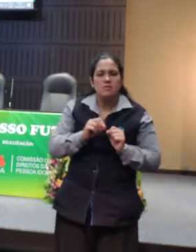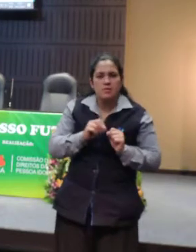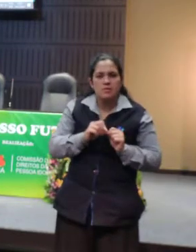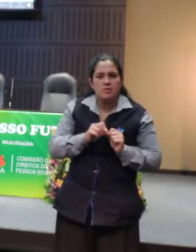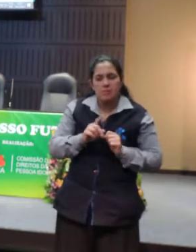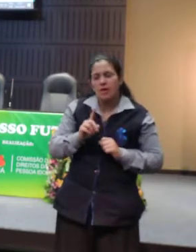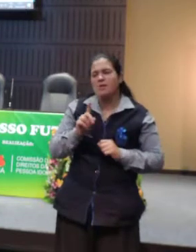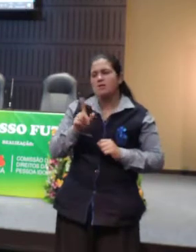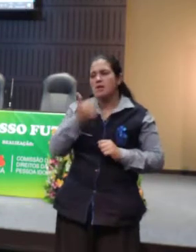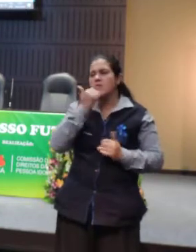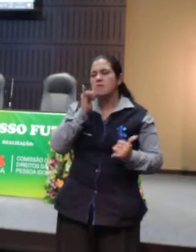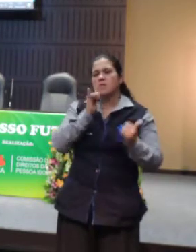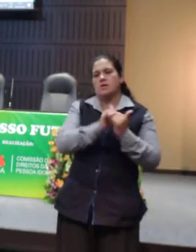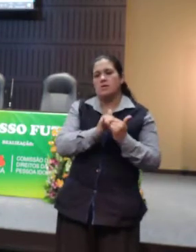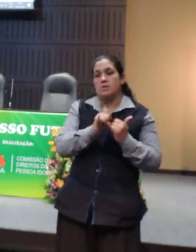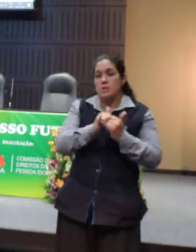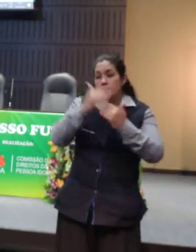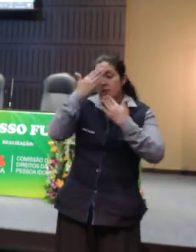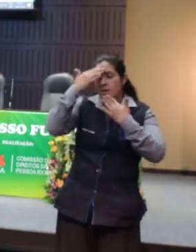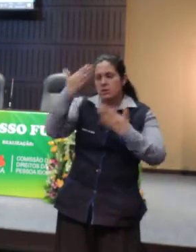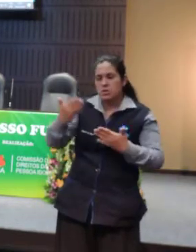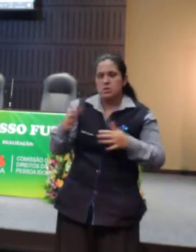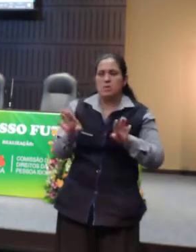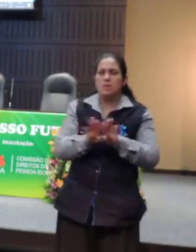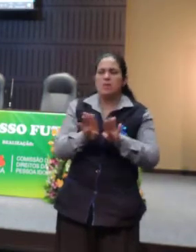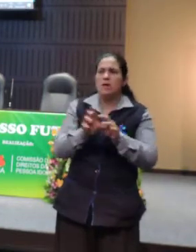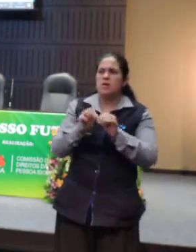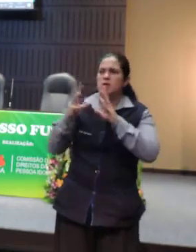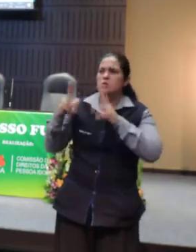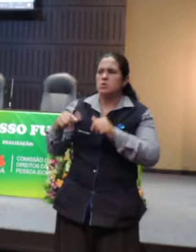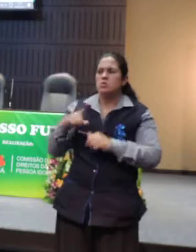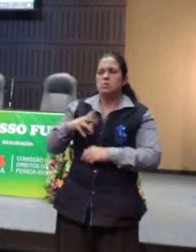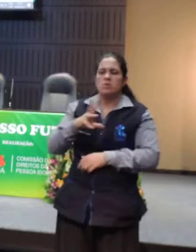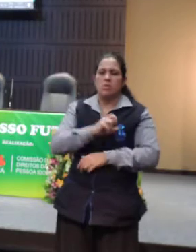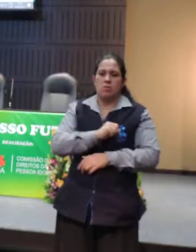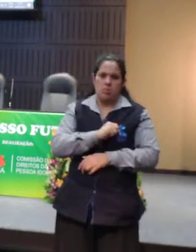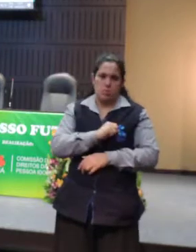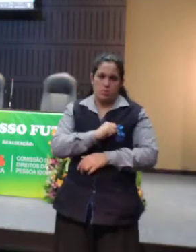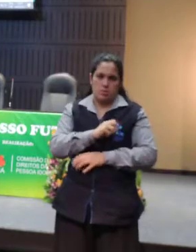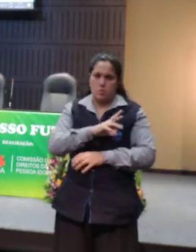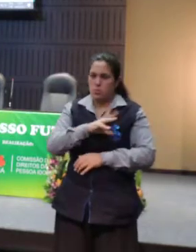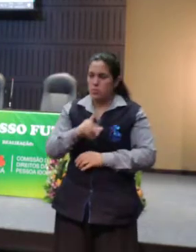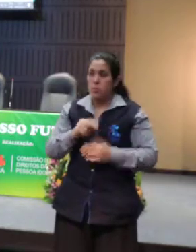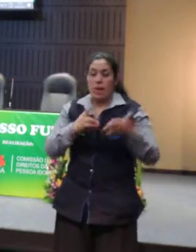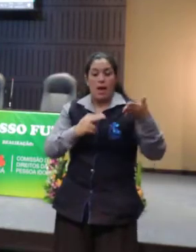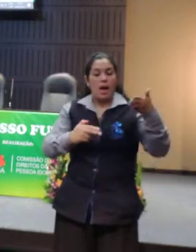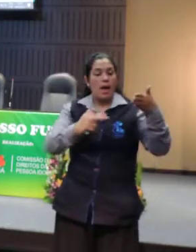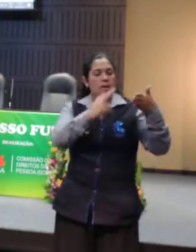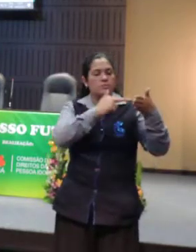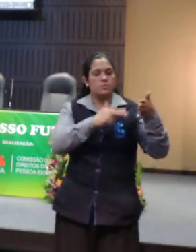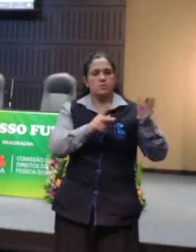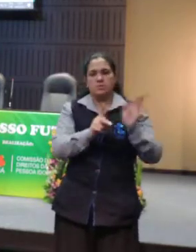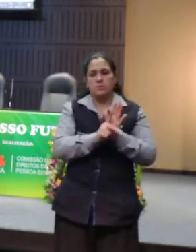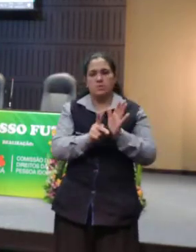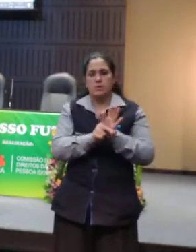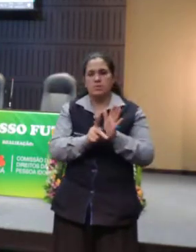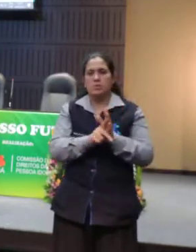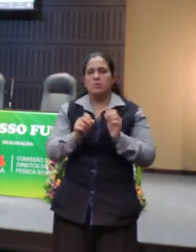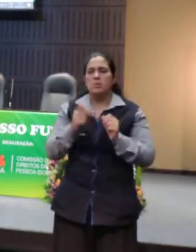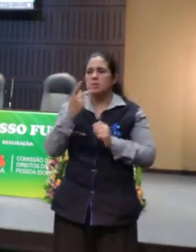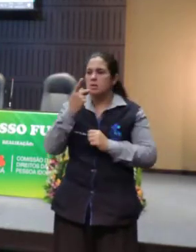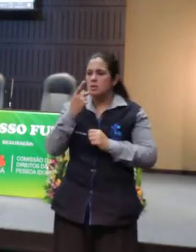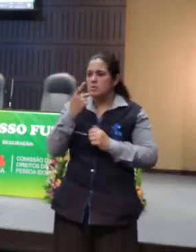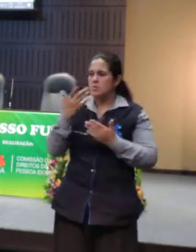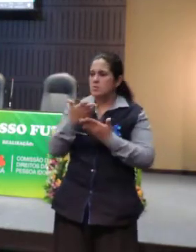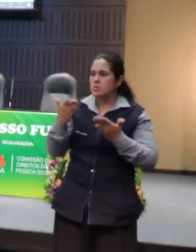Tá? Então, perdão, gratidão e faça tudo com amor. A pintura em si é o que eu estava